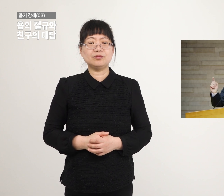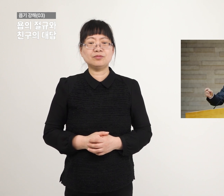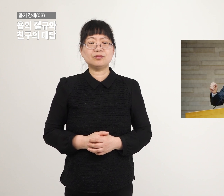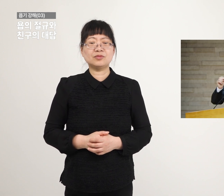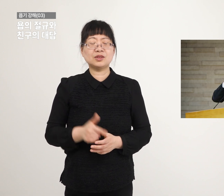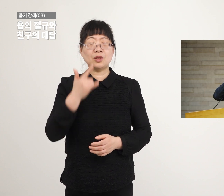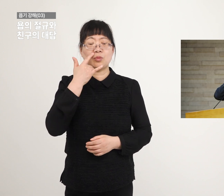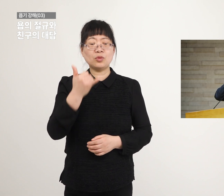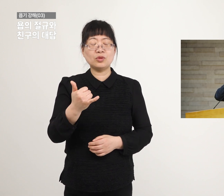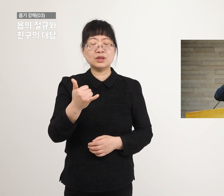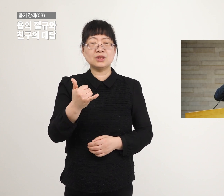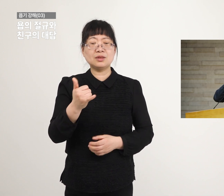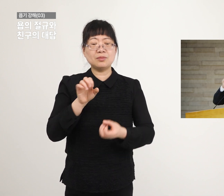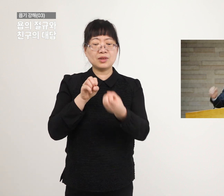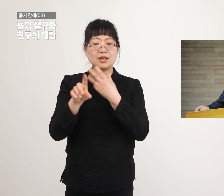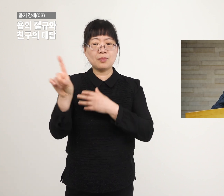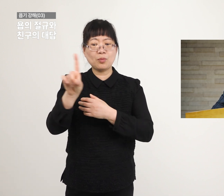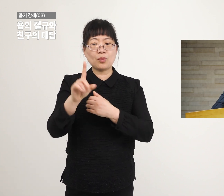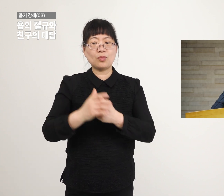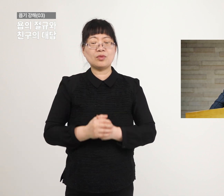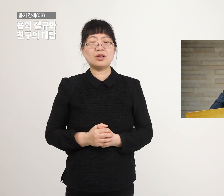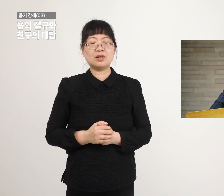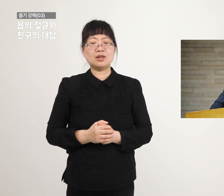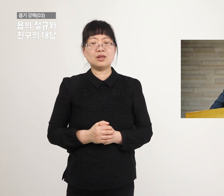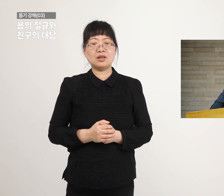그 부모들의 반응이 이래요.